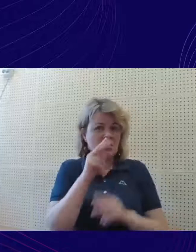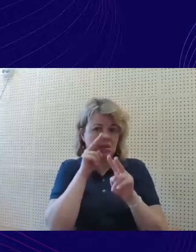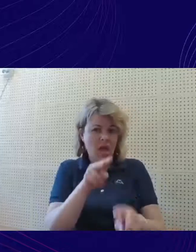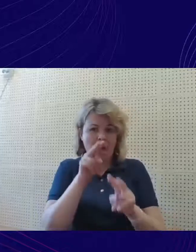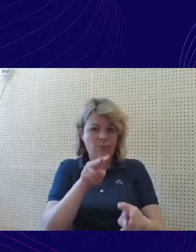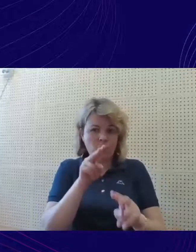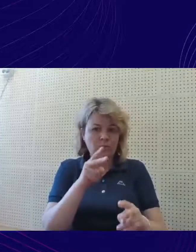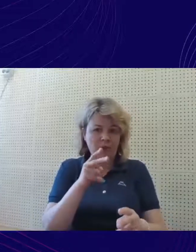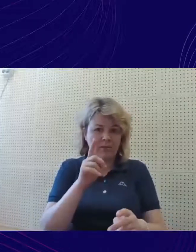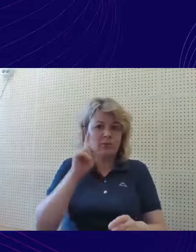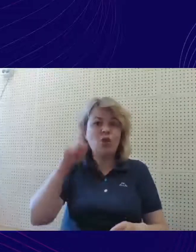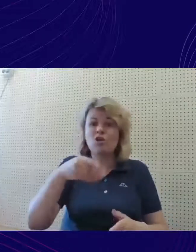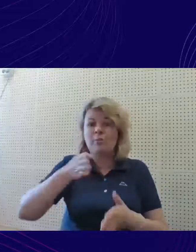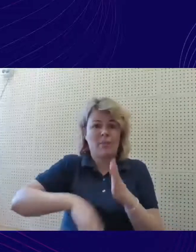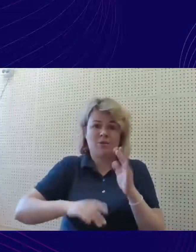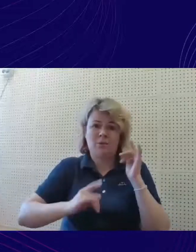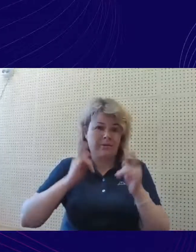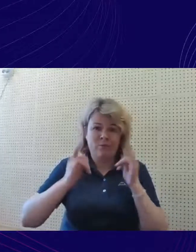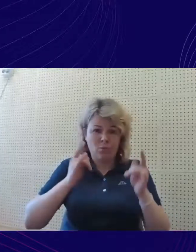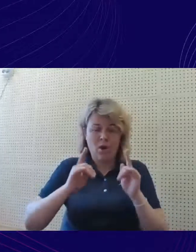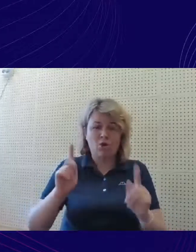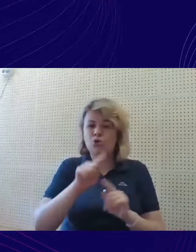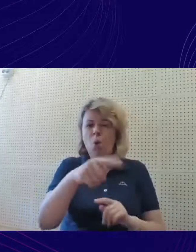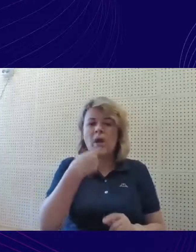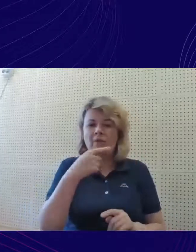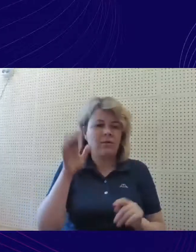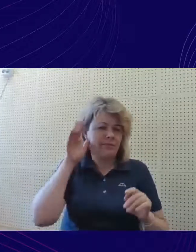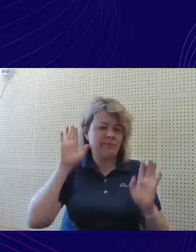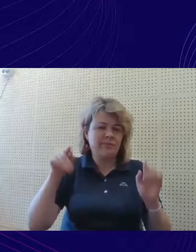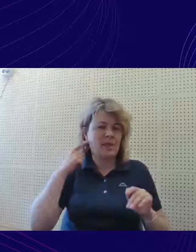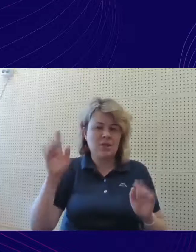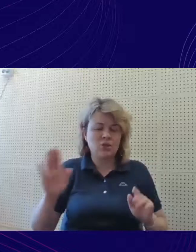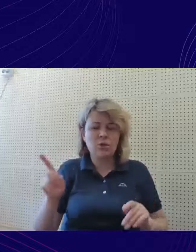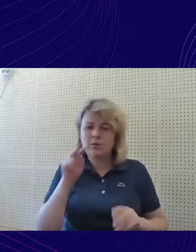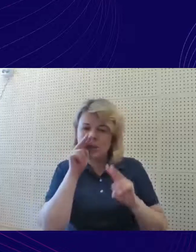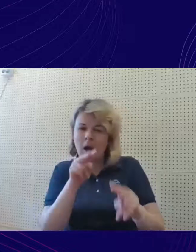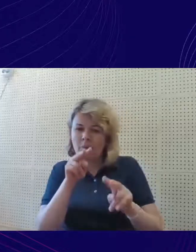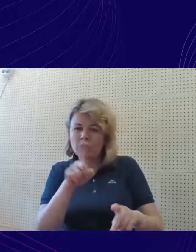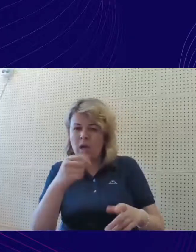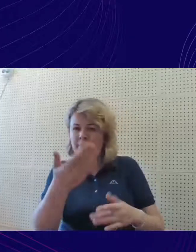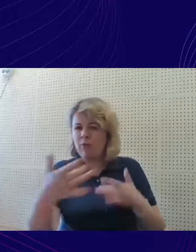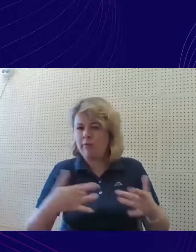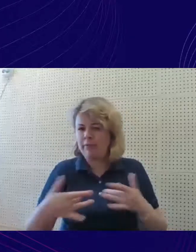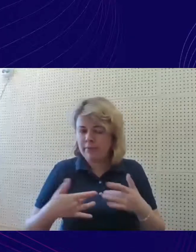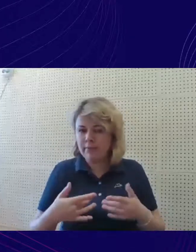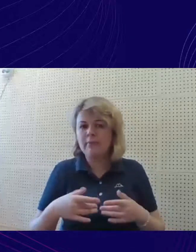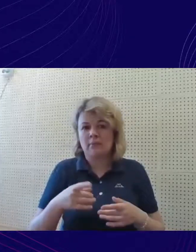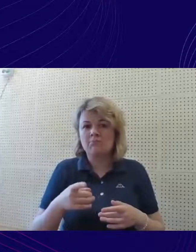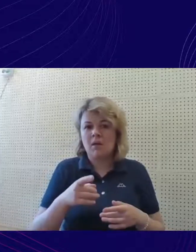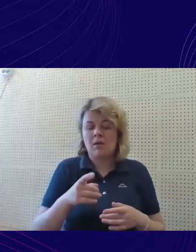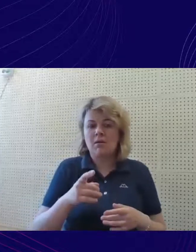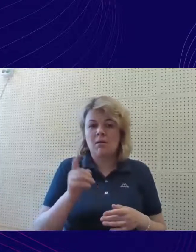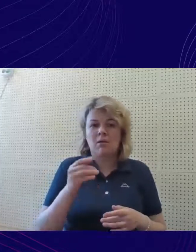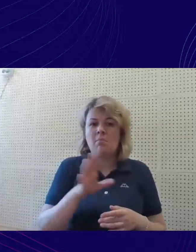то, что не слышишь то, что он говорит, то было понятно, что этот актер будет держать